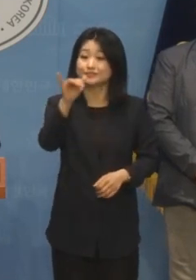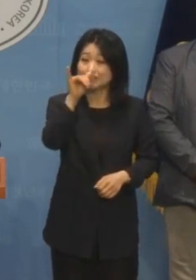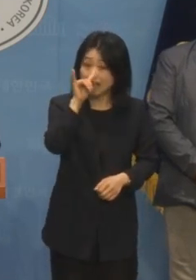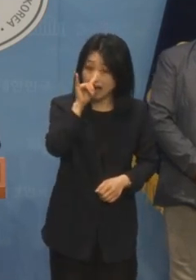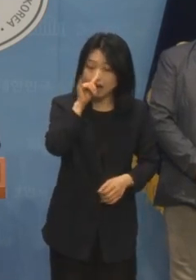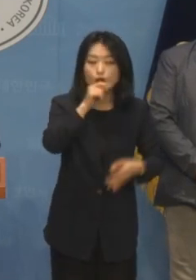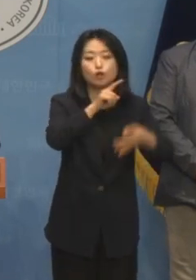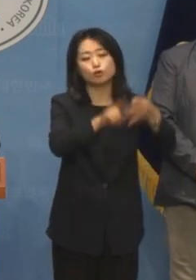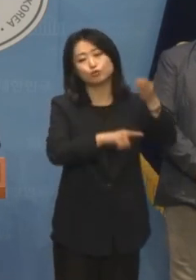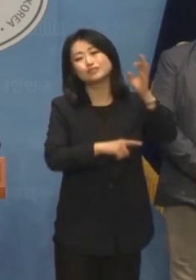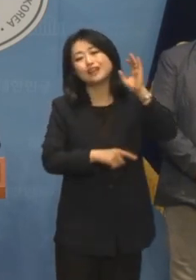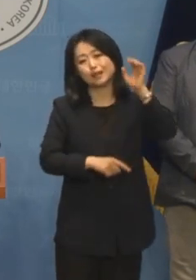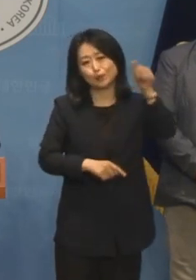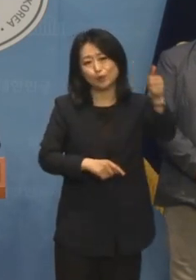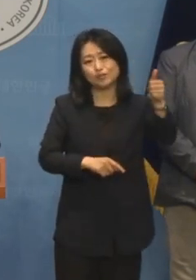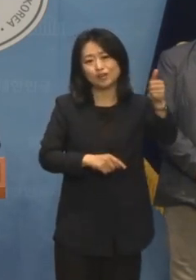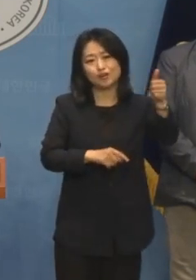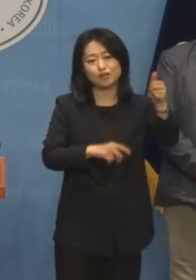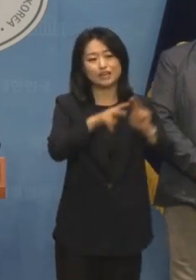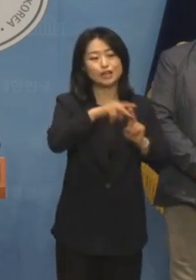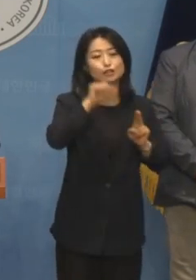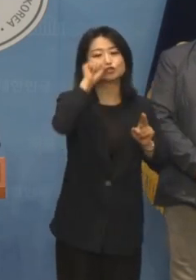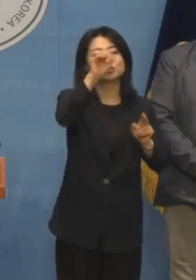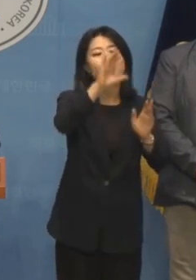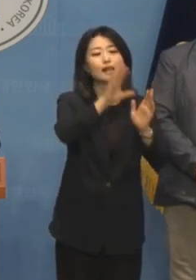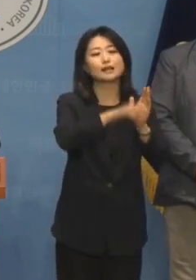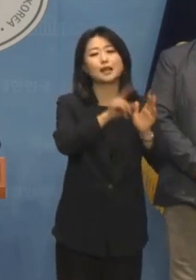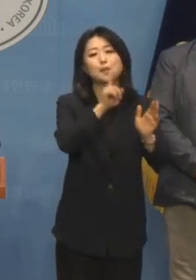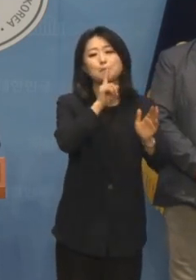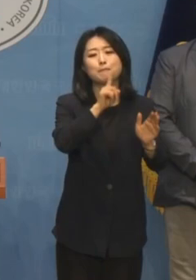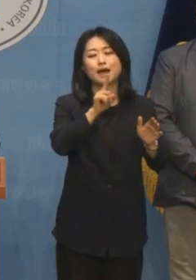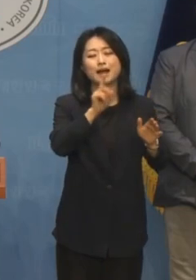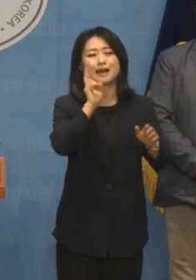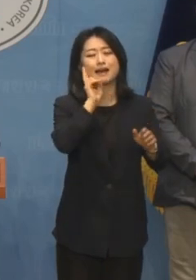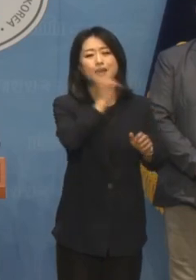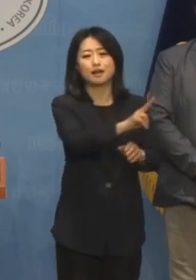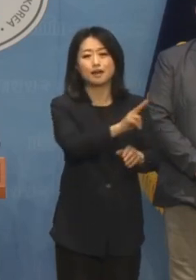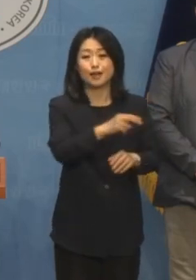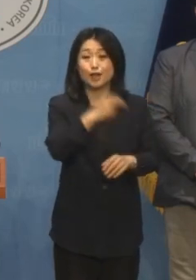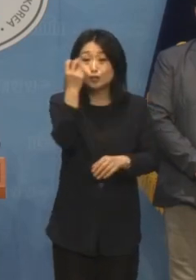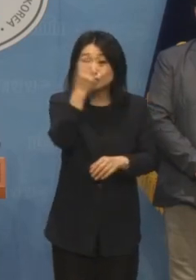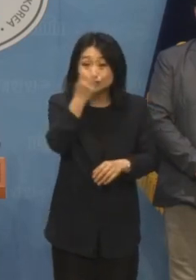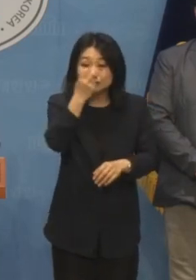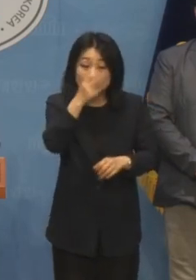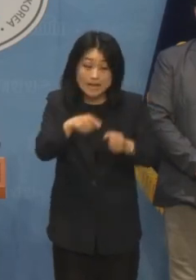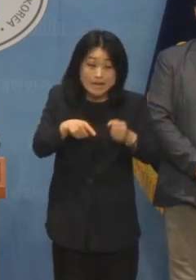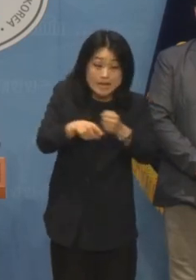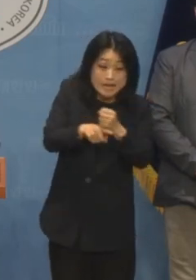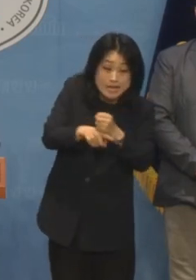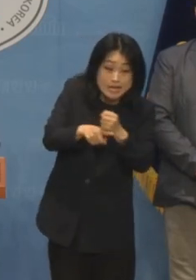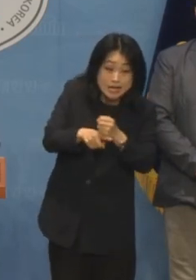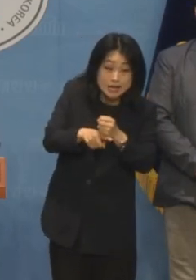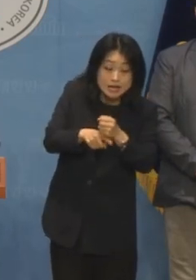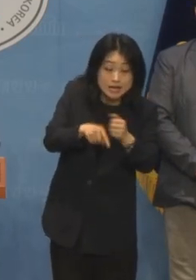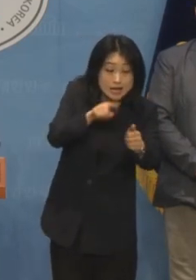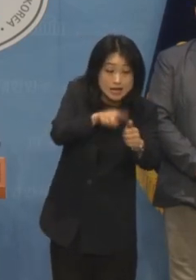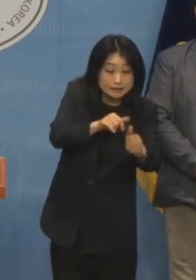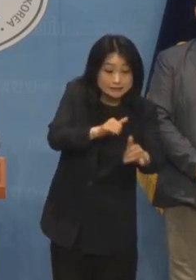윤석열 후보의 망언입니다. 수사를 열심히 하다 보면 자살자가